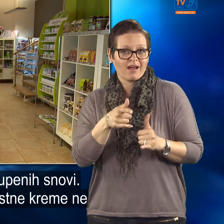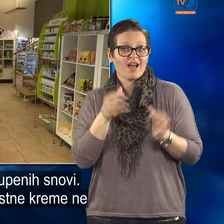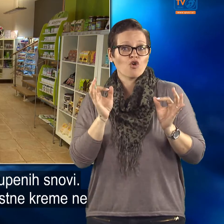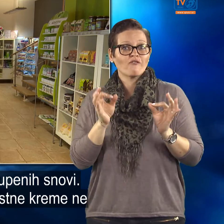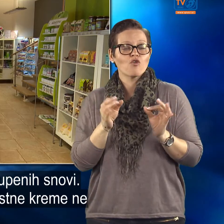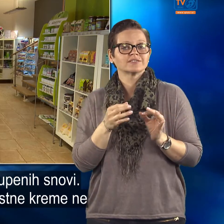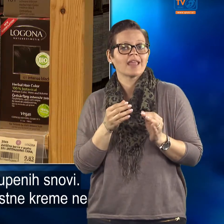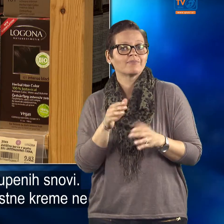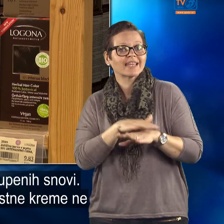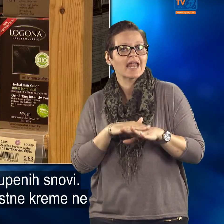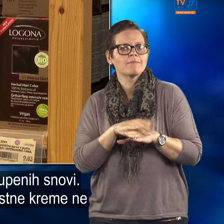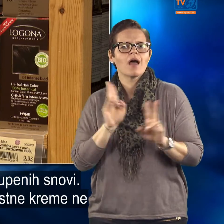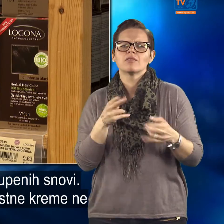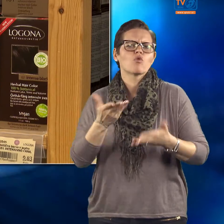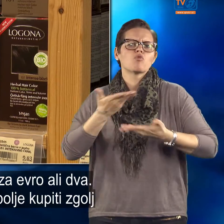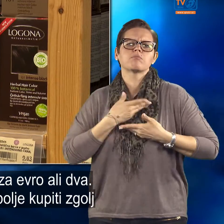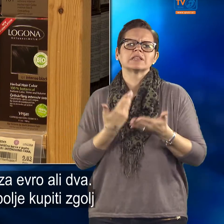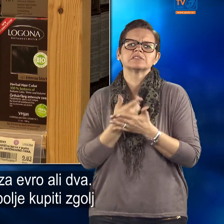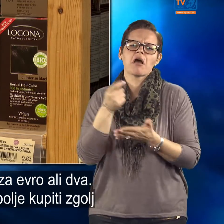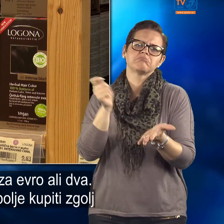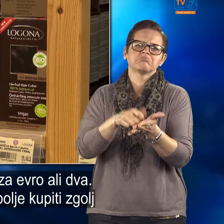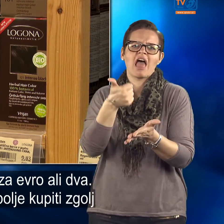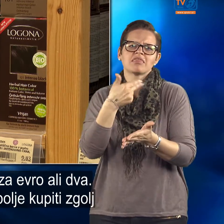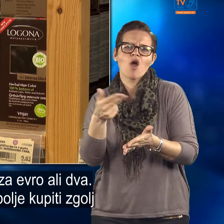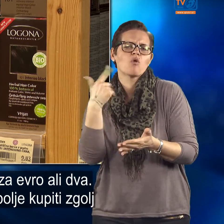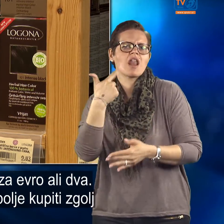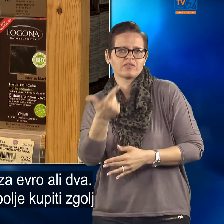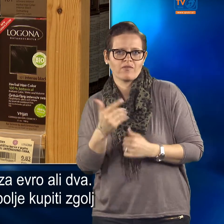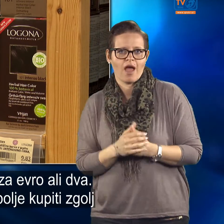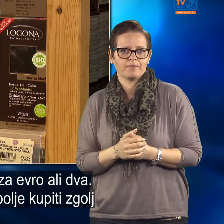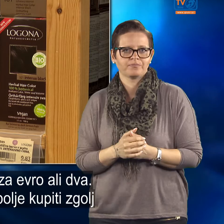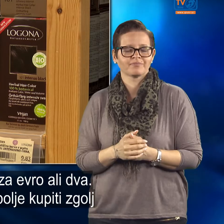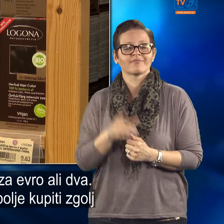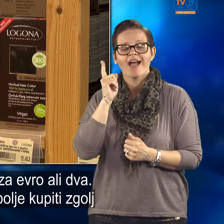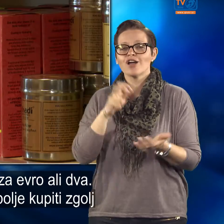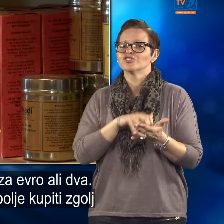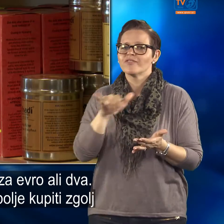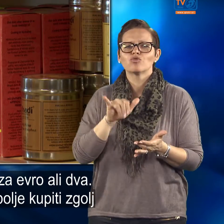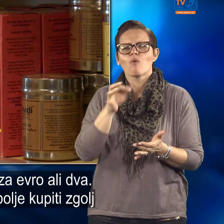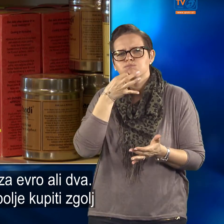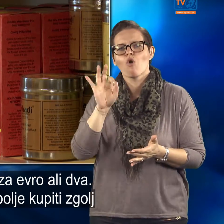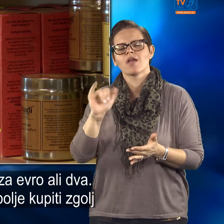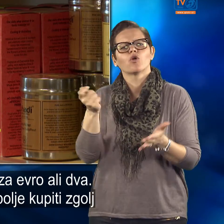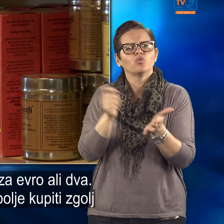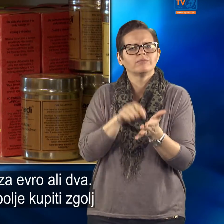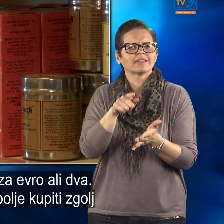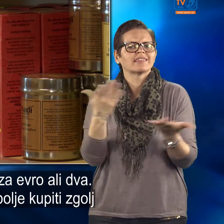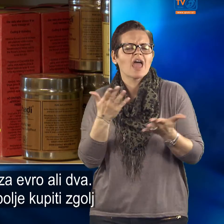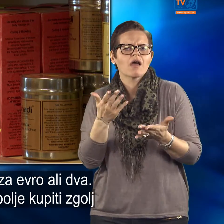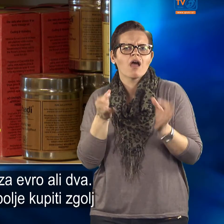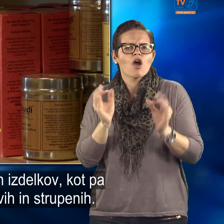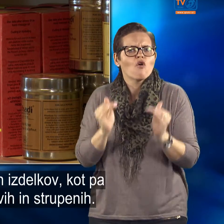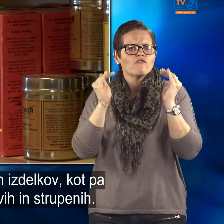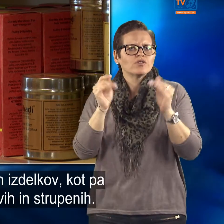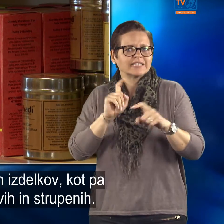Resda kakovostne kreme ne moremo dobiti za evro ali 2, a je še zmeraj bolje kupiti